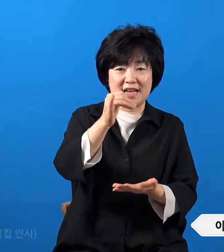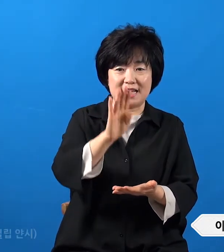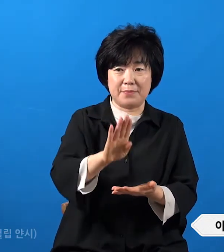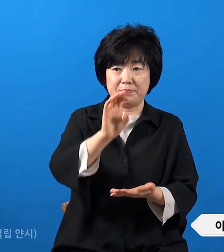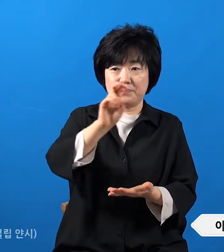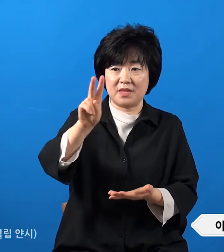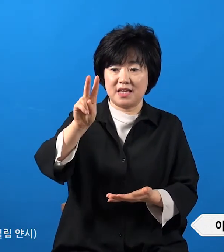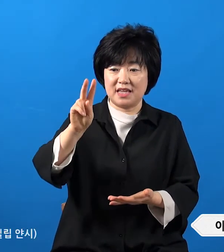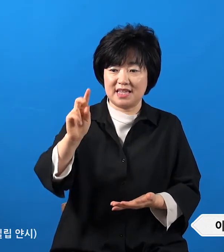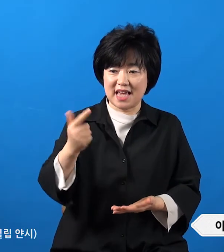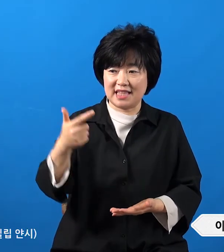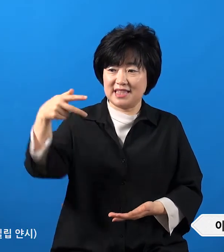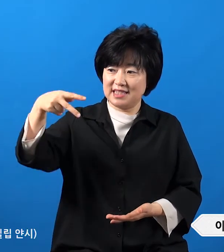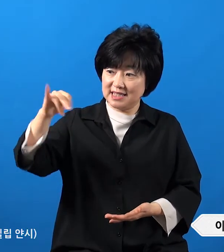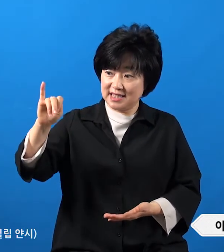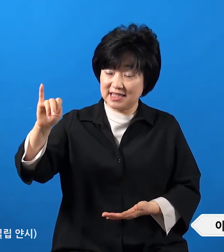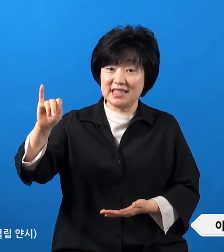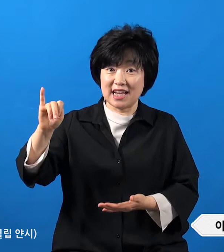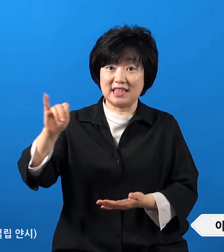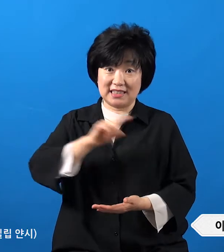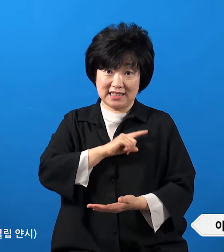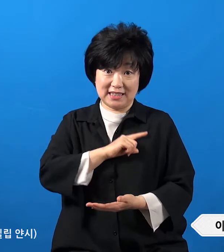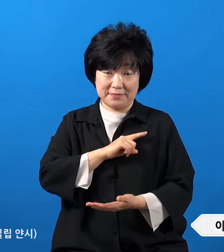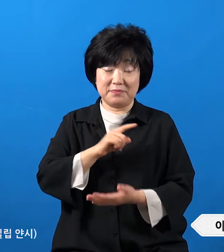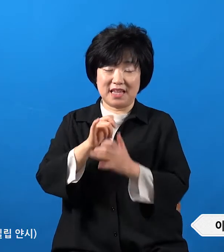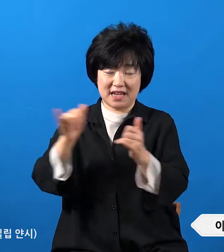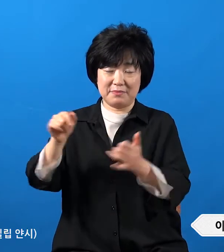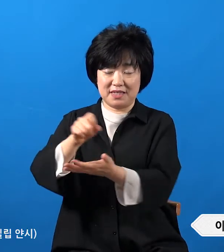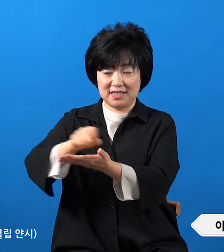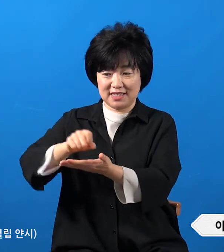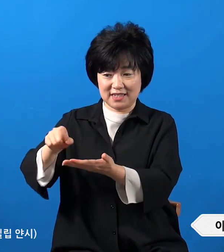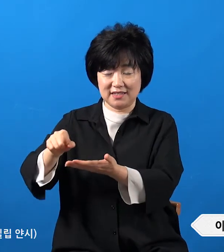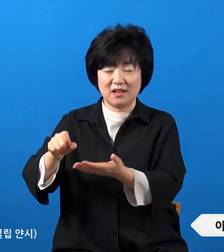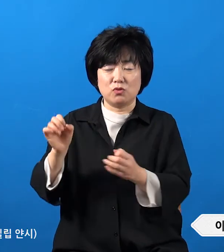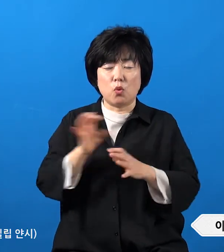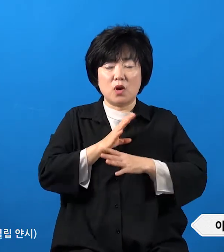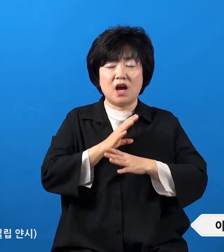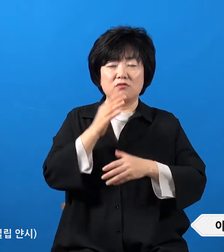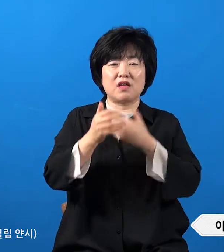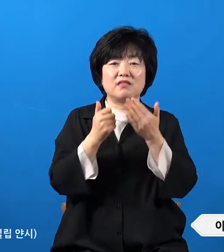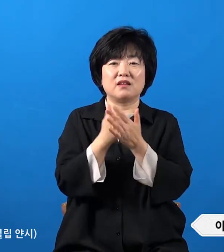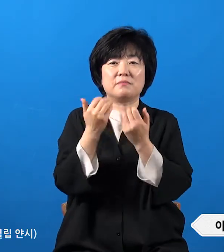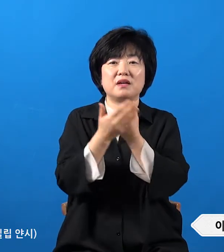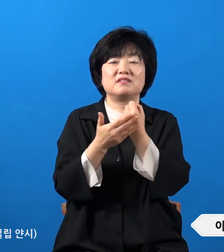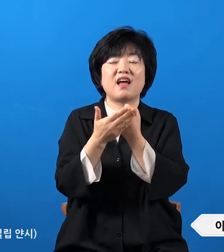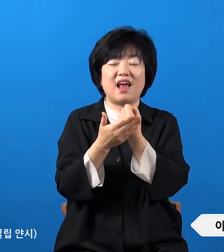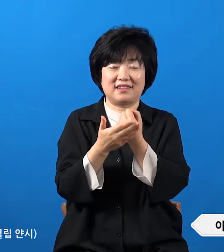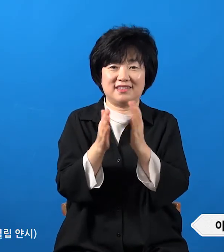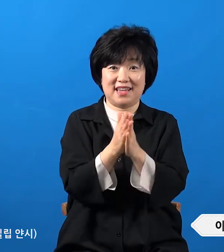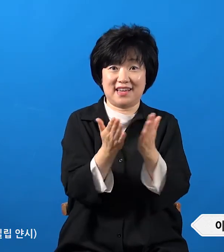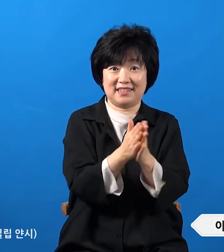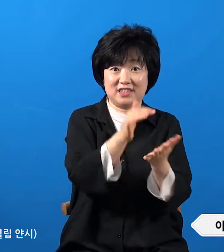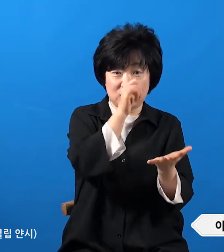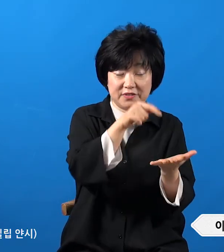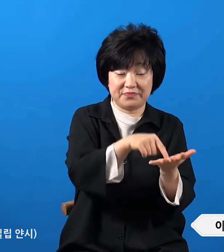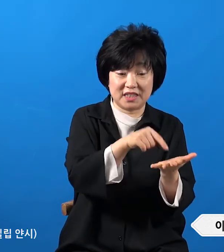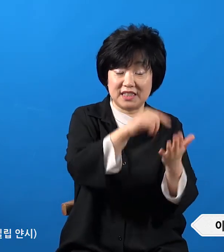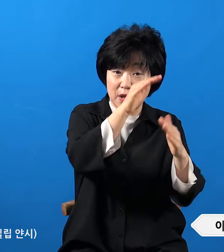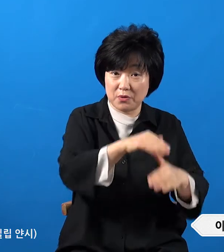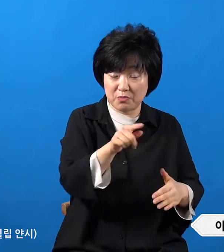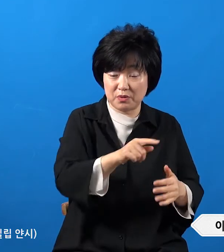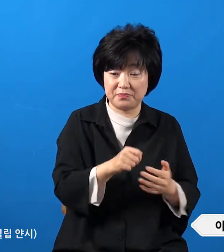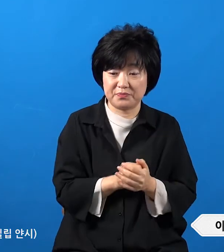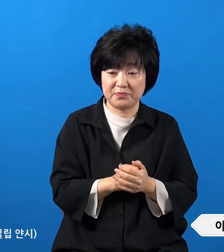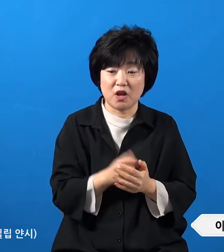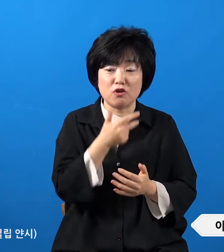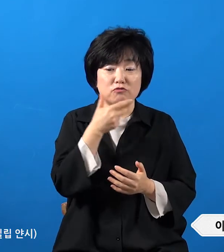놀라운 하나님의 은혜라는 책이 있습니다. 이 책에 보면 이런 얘기가 기록되어 있습니다. 영국에서